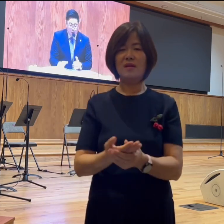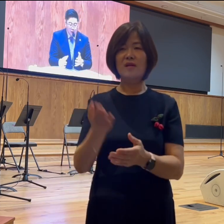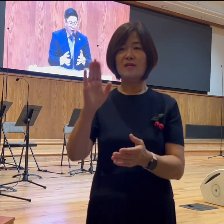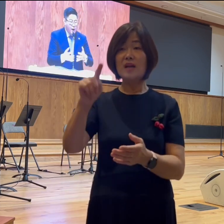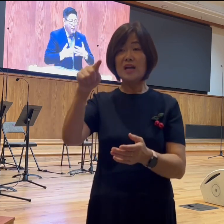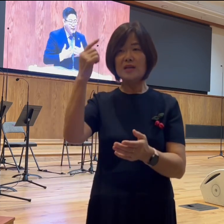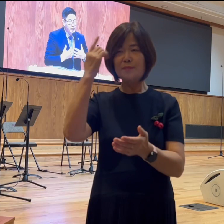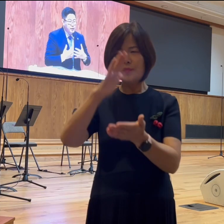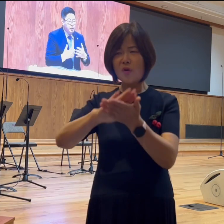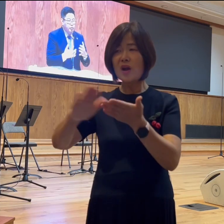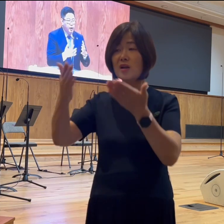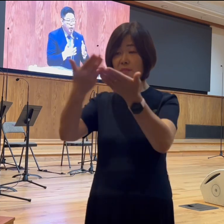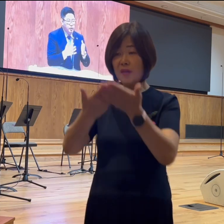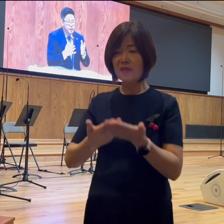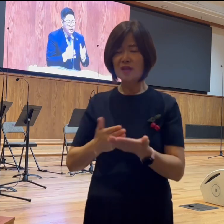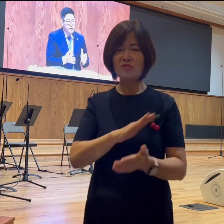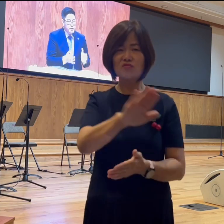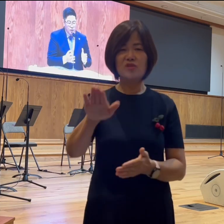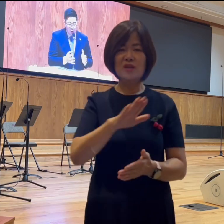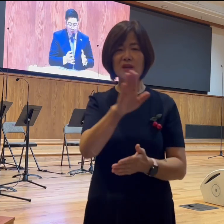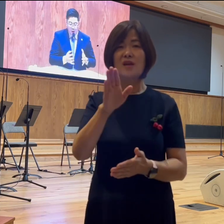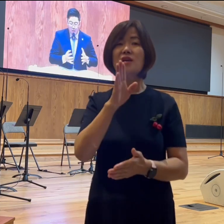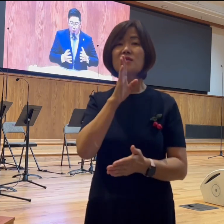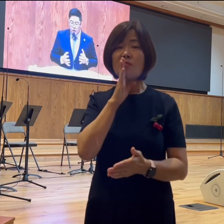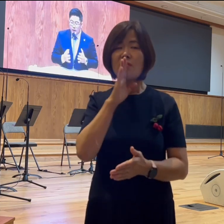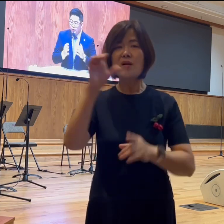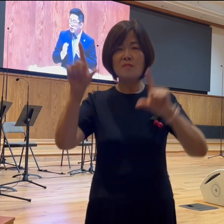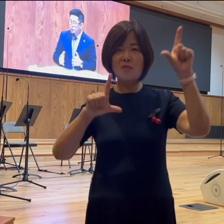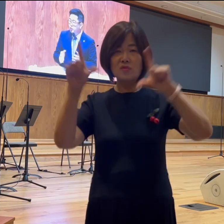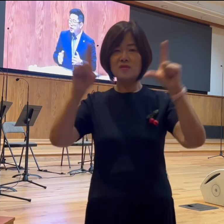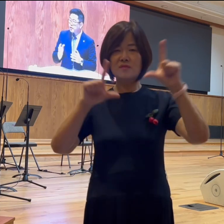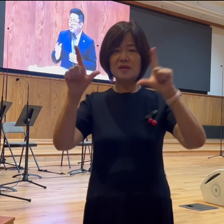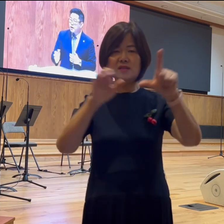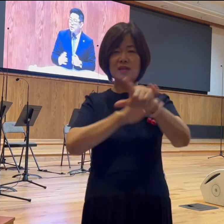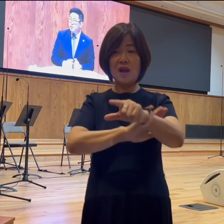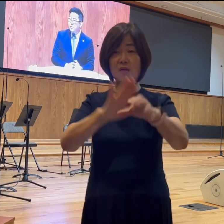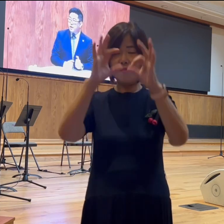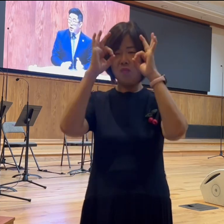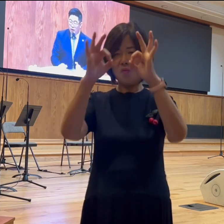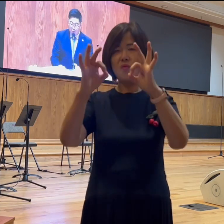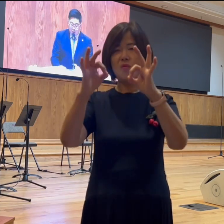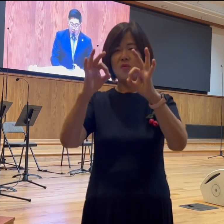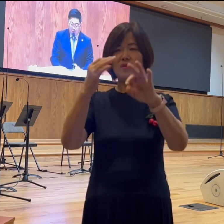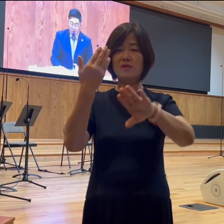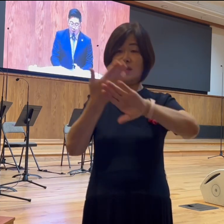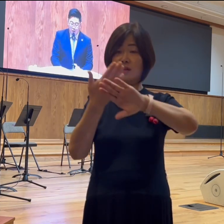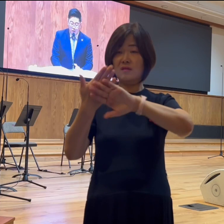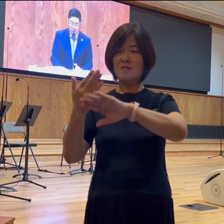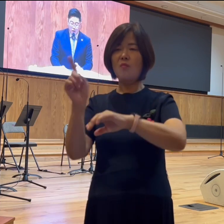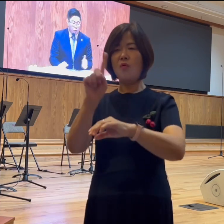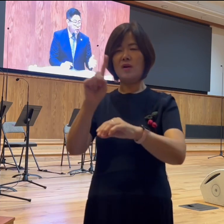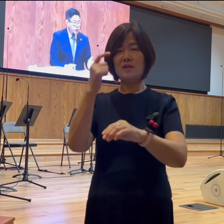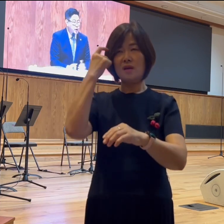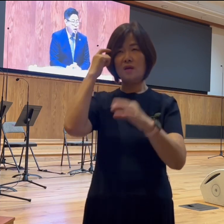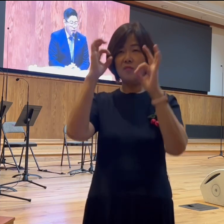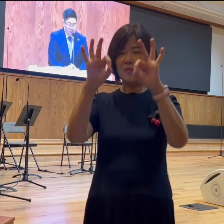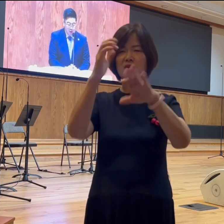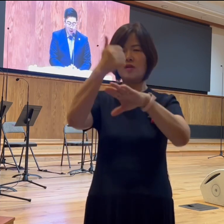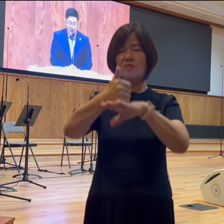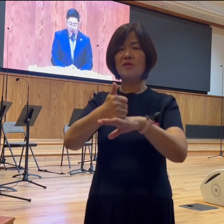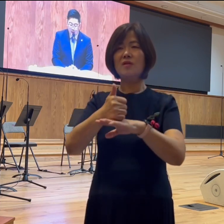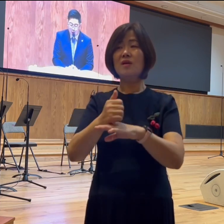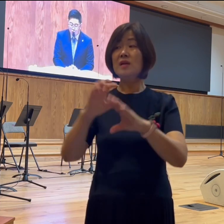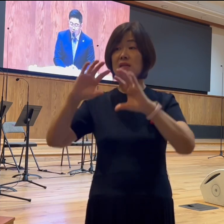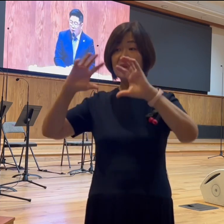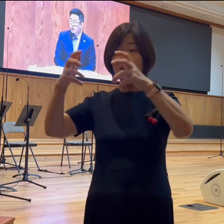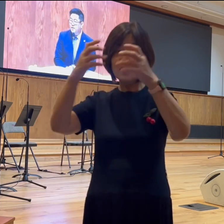평안을 받아들이는 우리의 어떤 실질적인 모습에 좀 집중해서 그 차이점을 생각해 보면은요, 결론부터 얘기하면